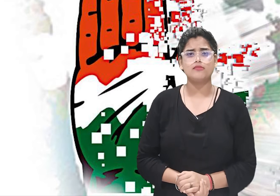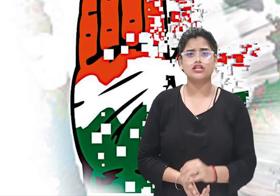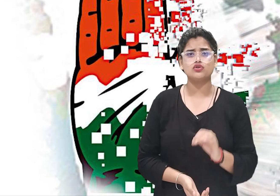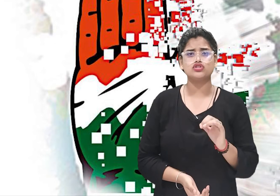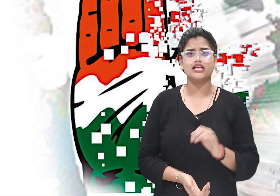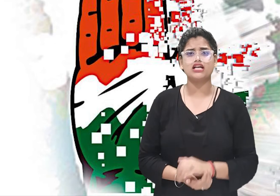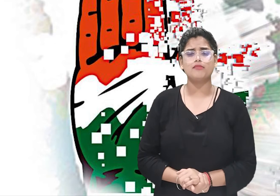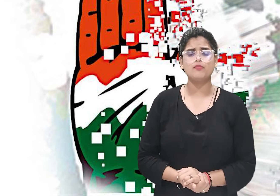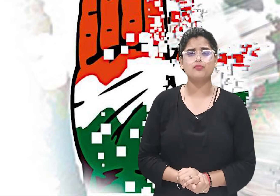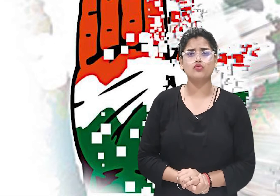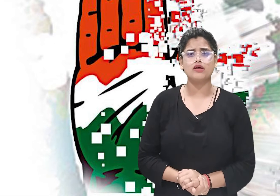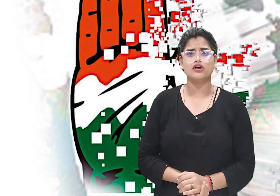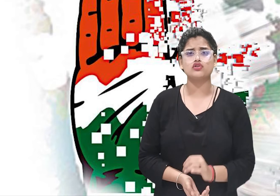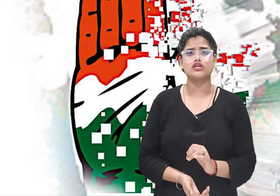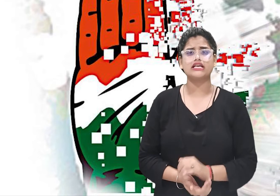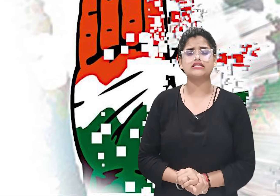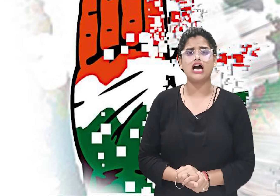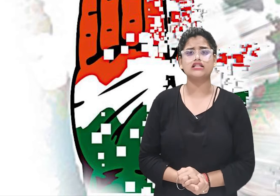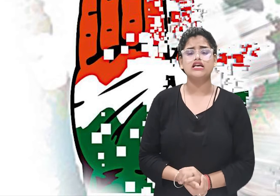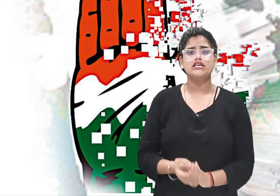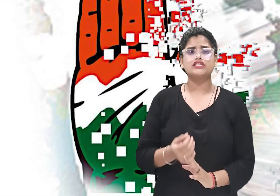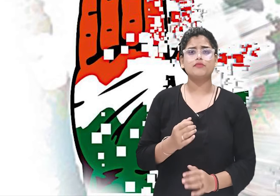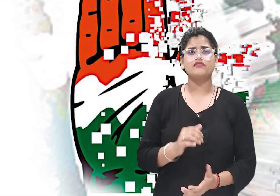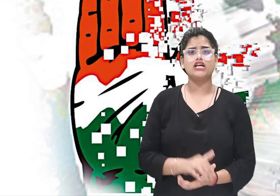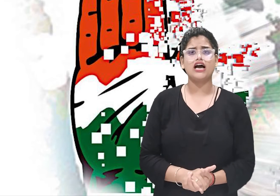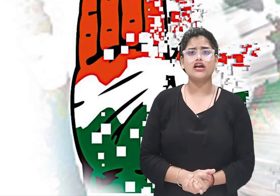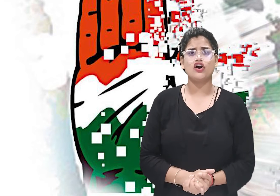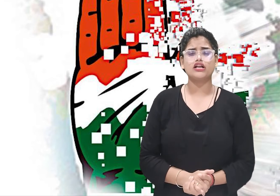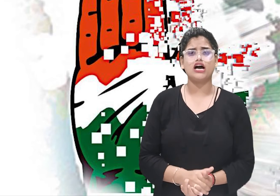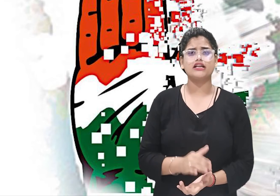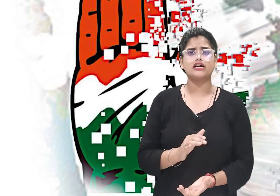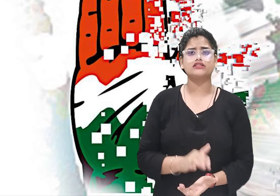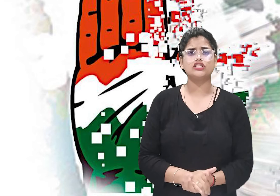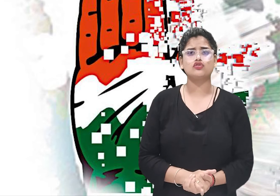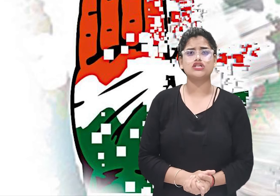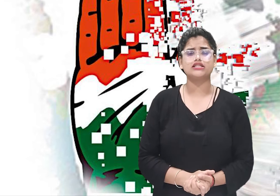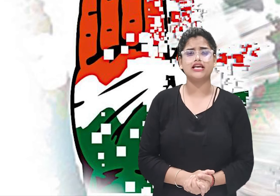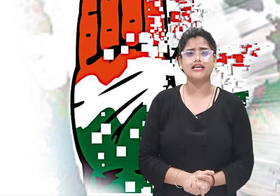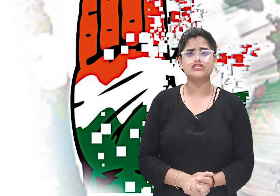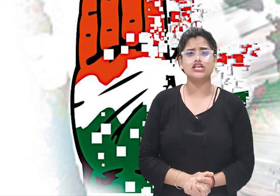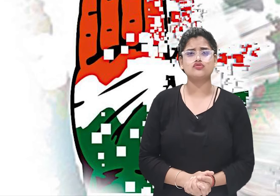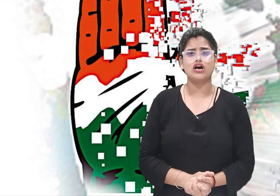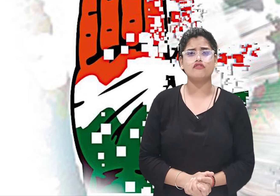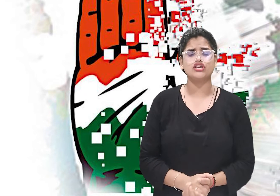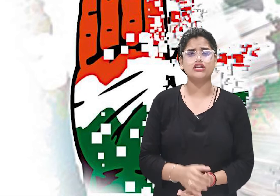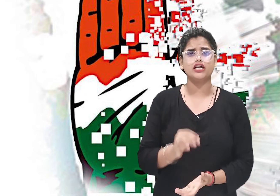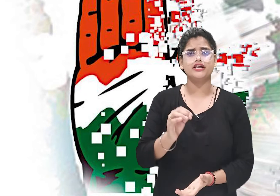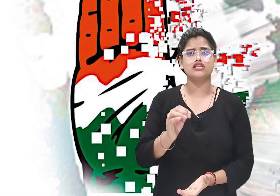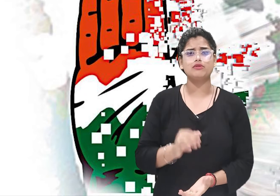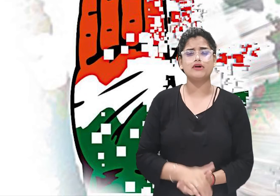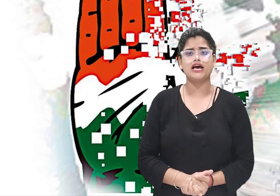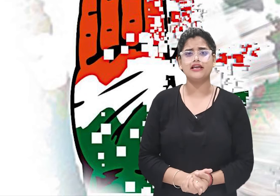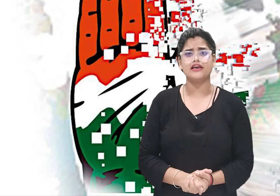बल्कि उसे नेता में पूरे भरोसे के साथ सभी विधायक और कार्यकर्ता 2013 के चुनाव की रणनीति भी बनाएंगे